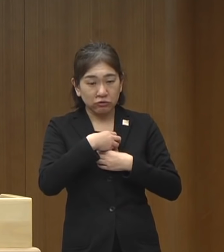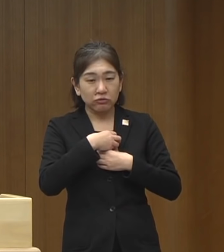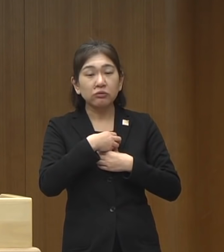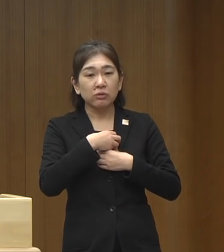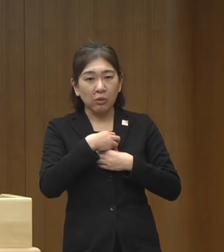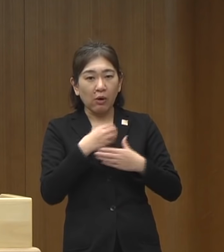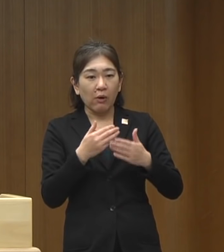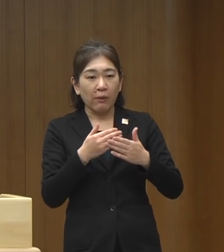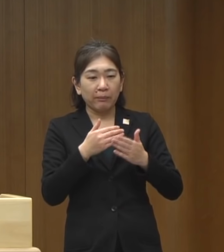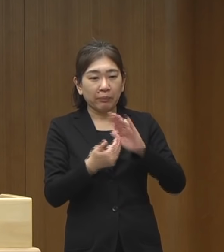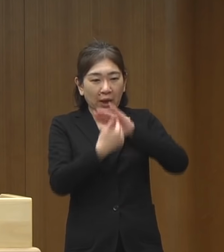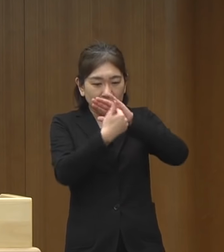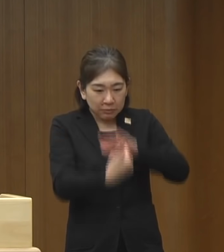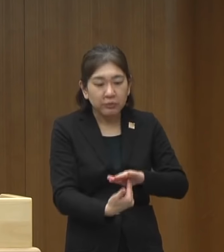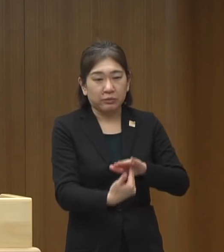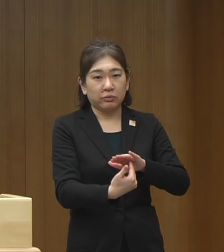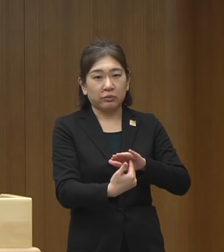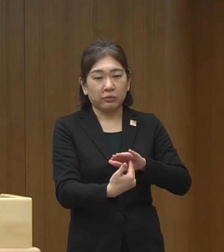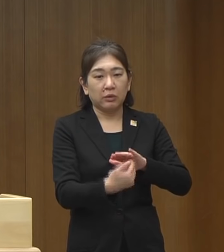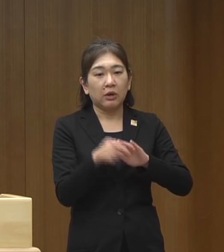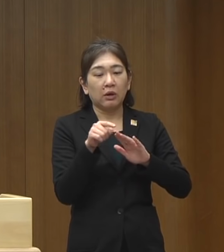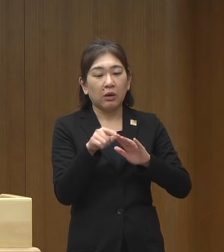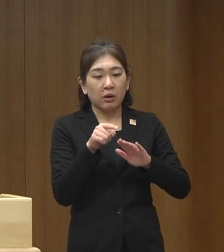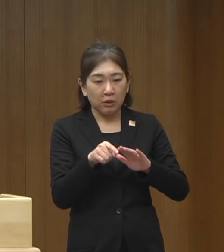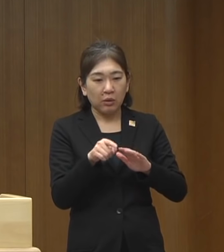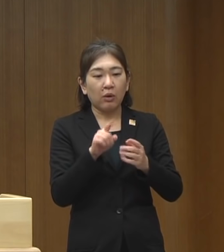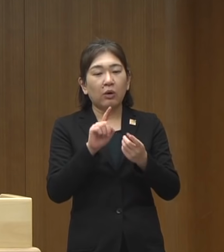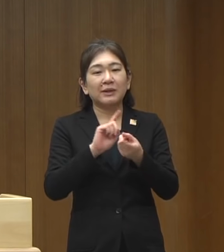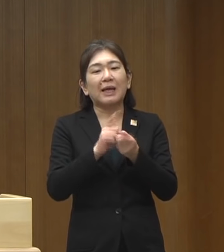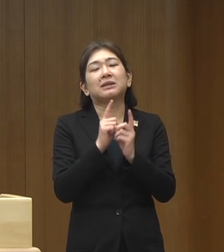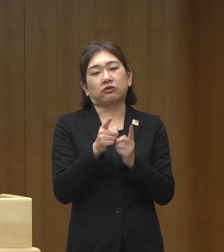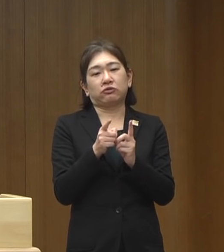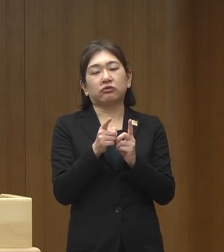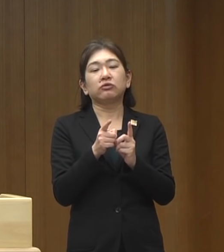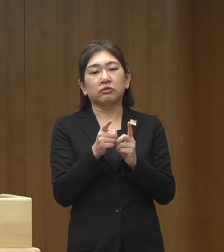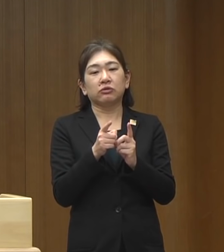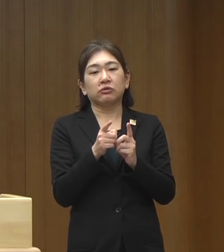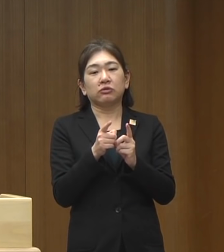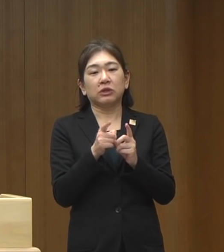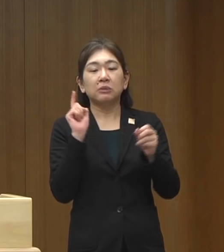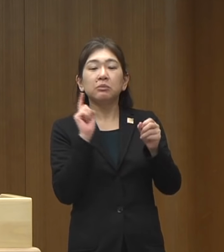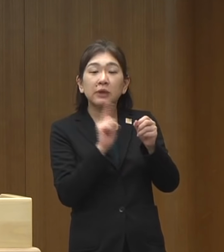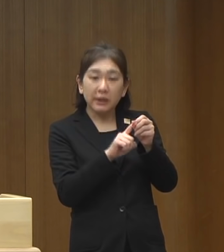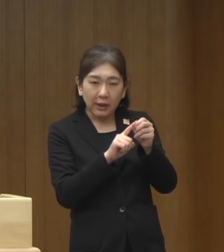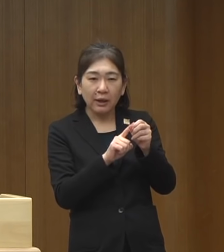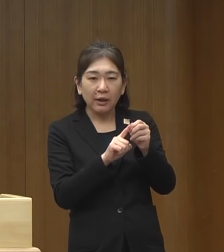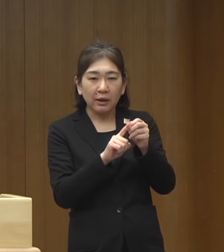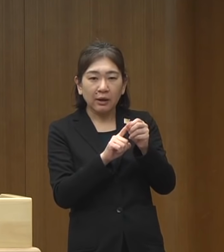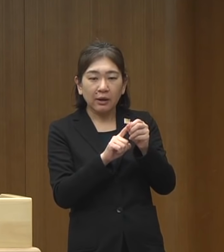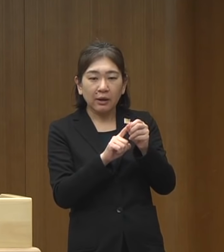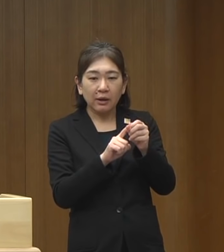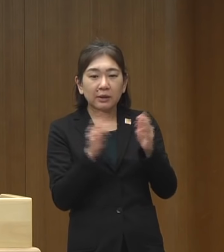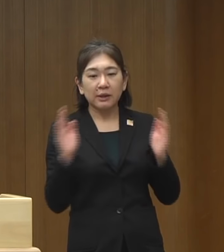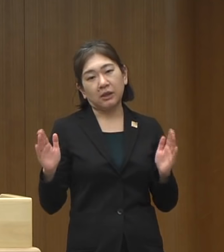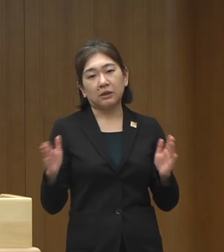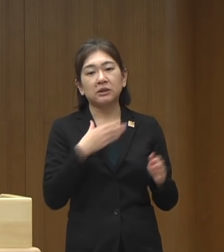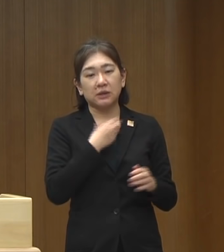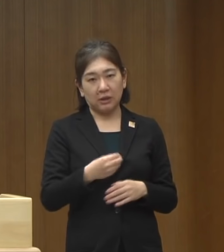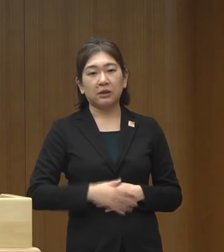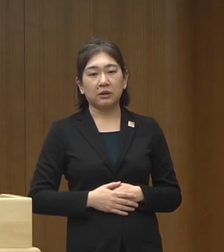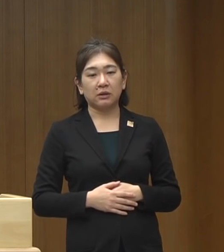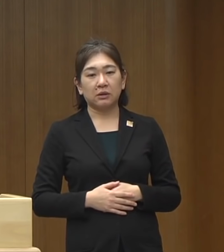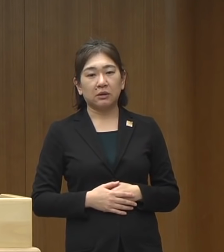ための対策を打つ期間としたいと思います。その上で新年度からは感染拡大を